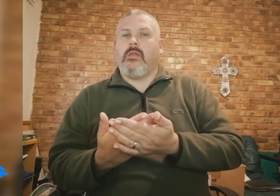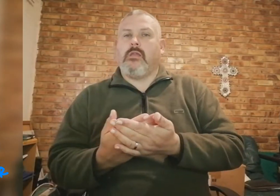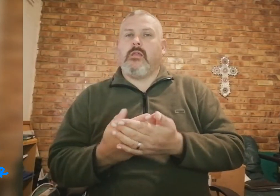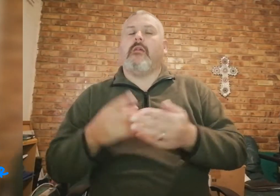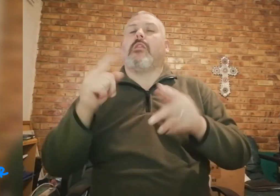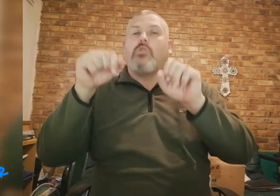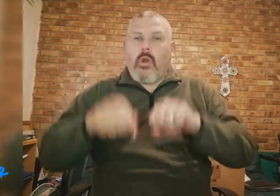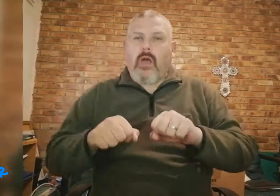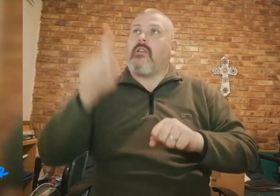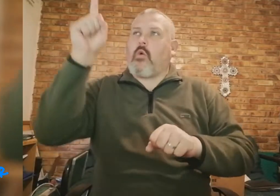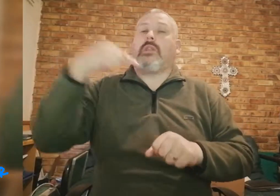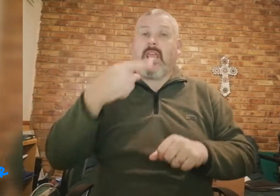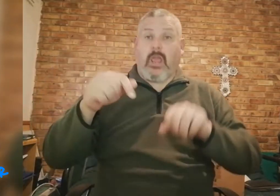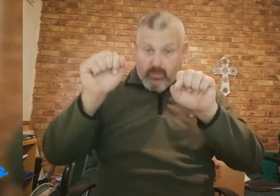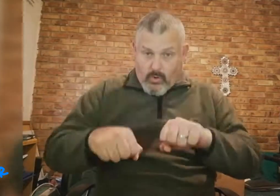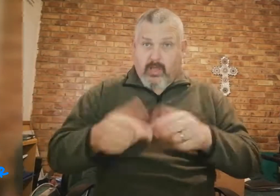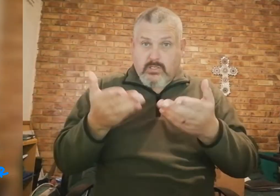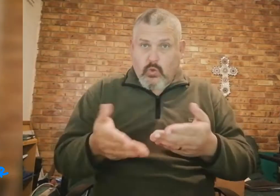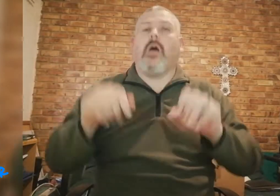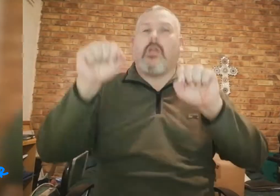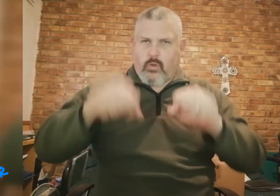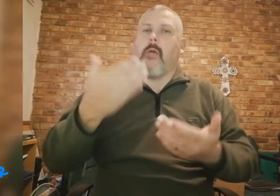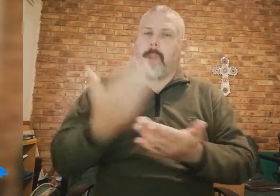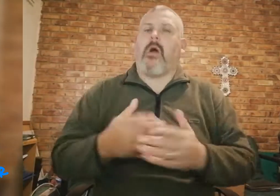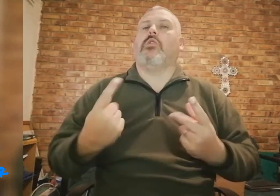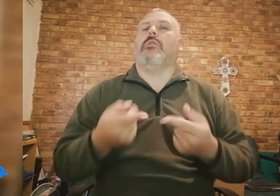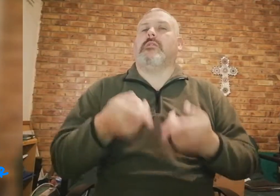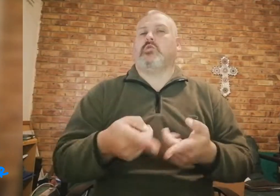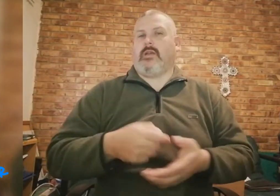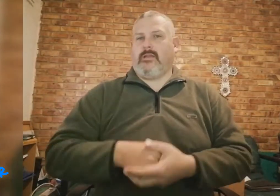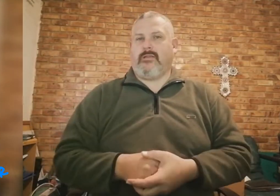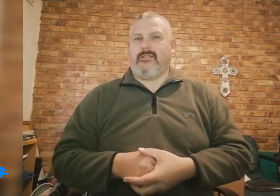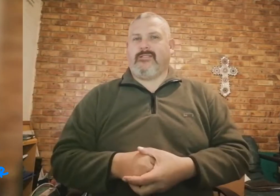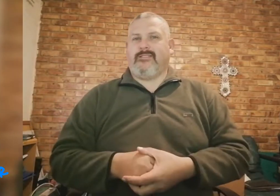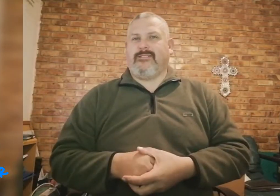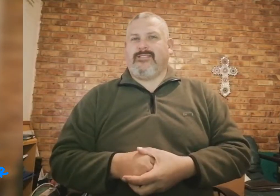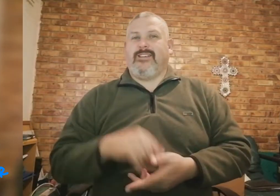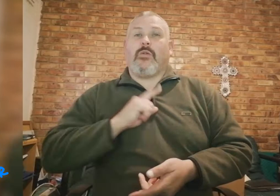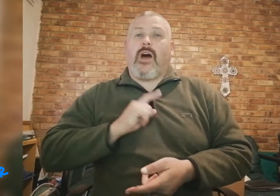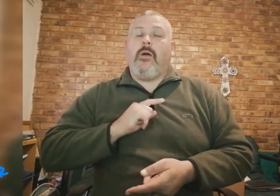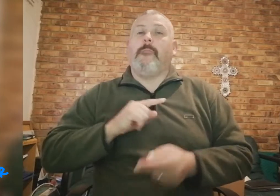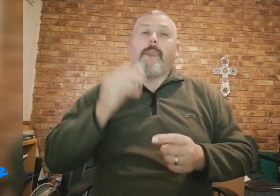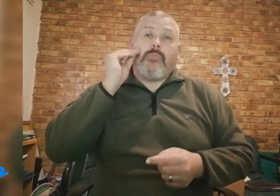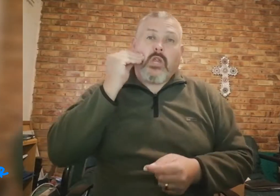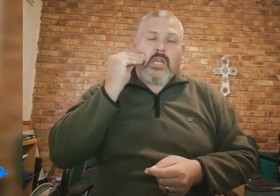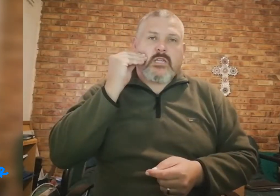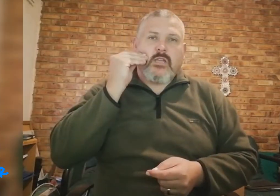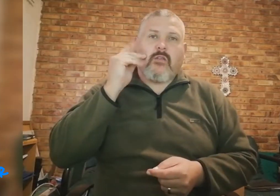Toelaat dat God sê, toelaat so, mag doen so. Want daarom Petrus